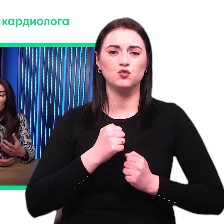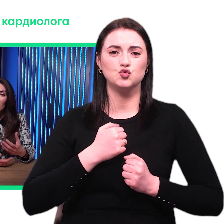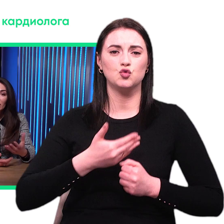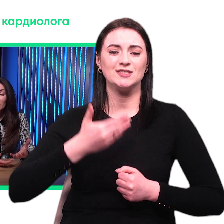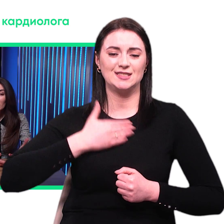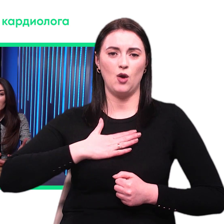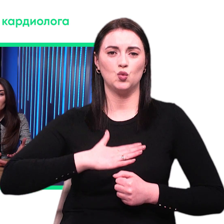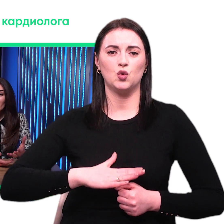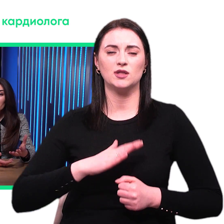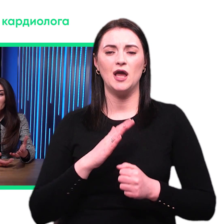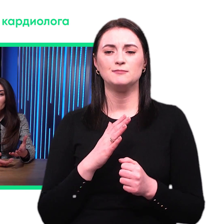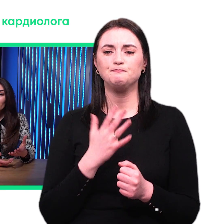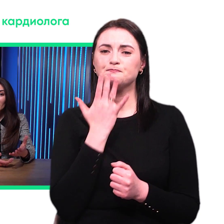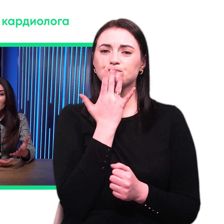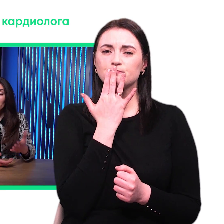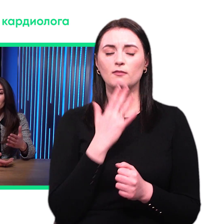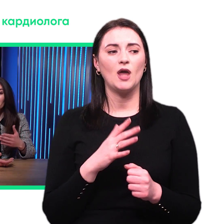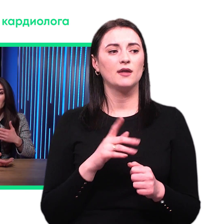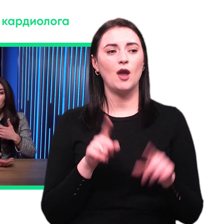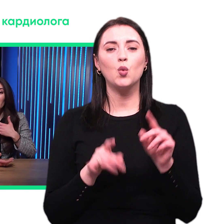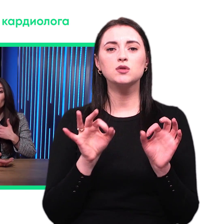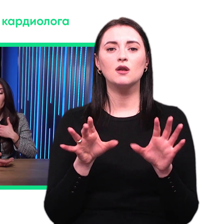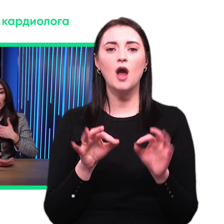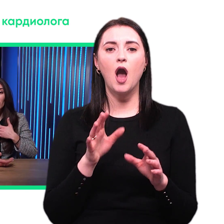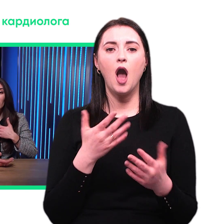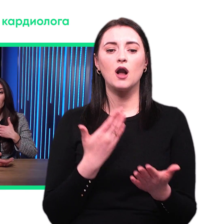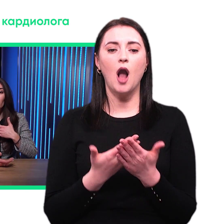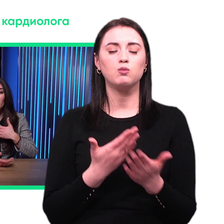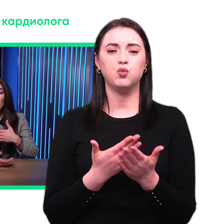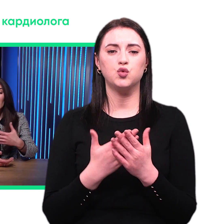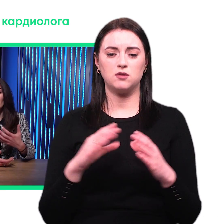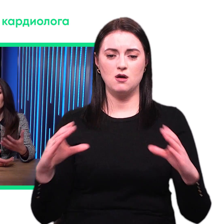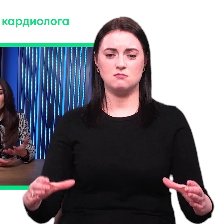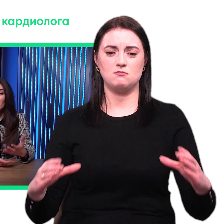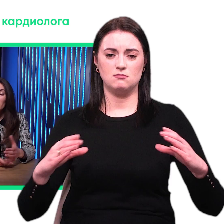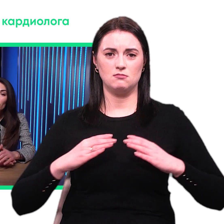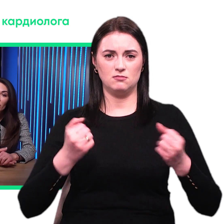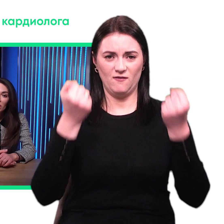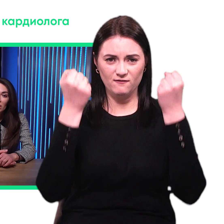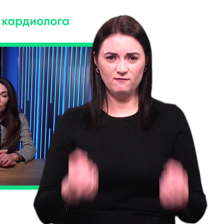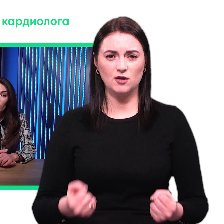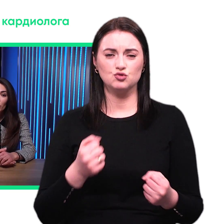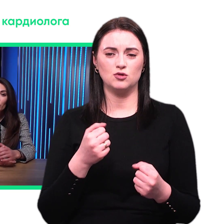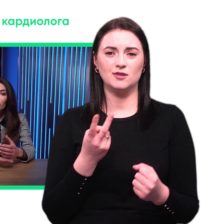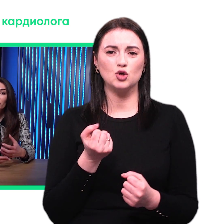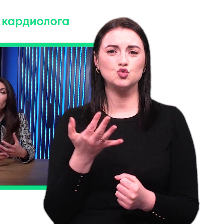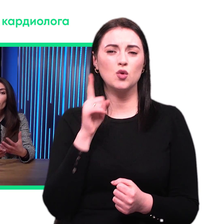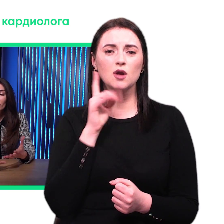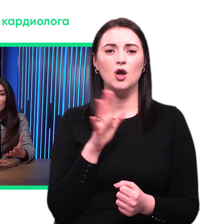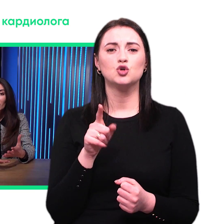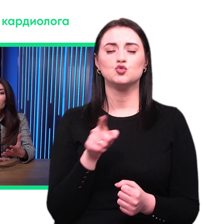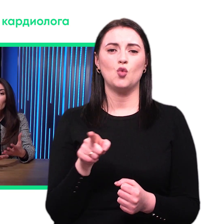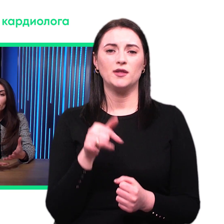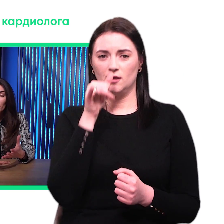жжение. Некоторые даже описывают это, как будто бы им плиту положили на грудь, и им настолько дискомфортно, что они не